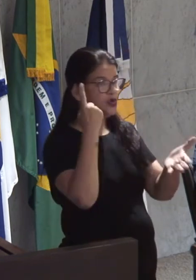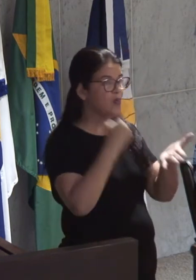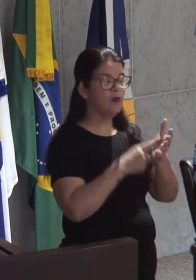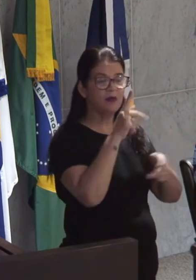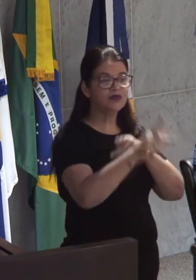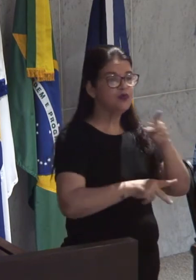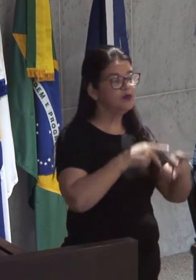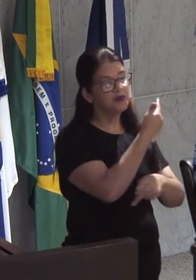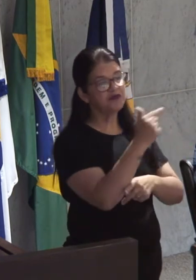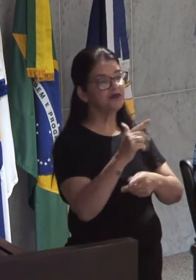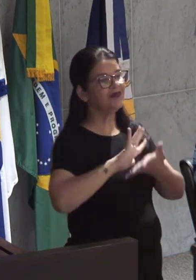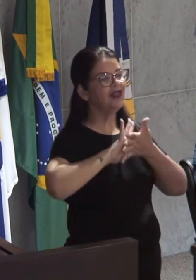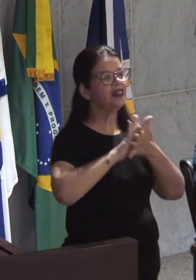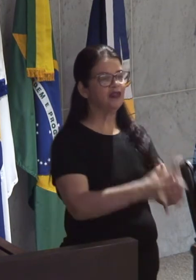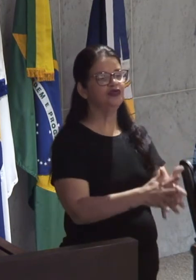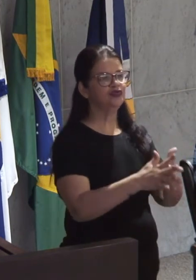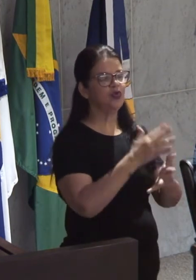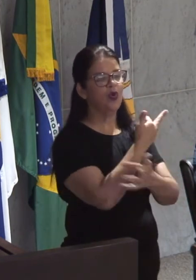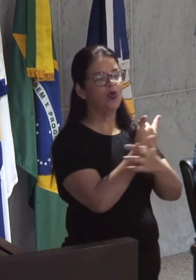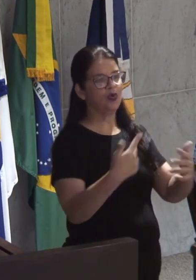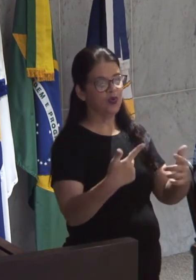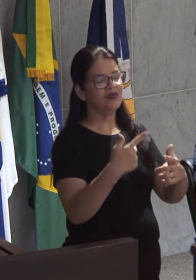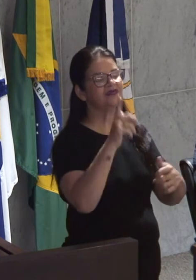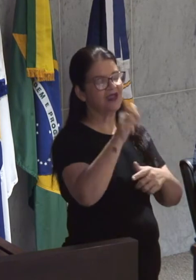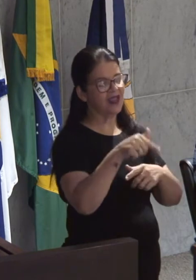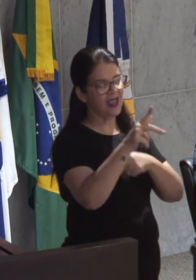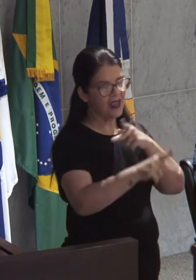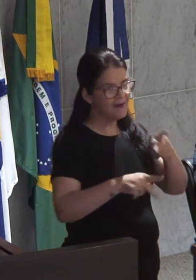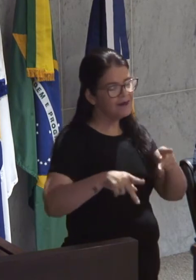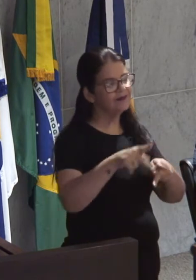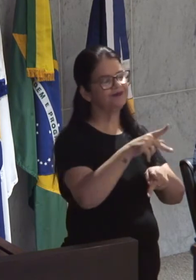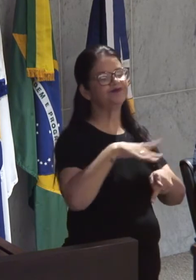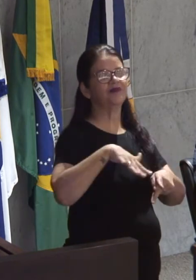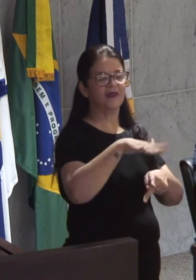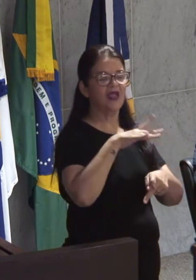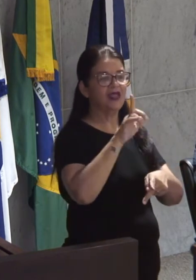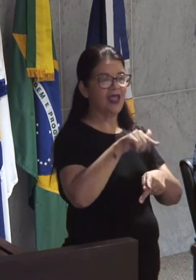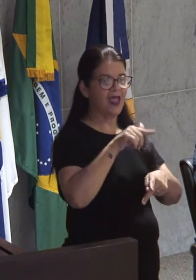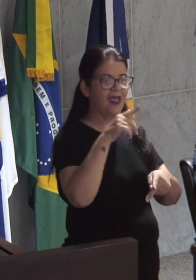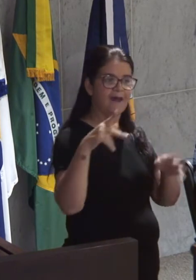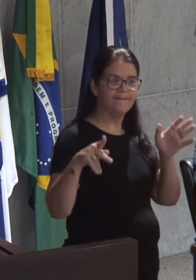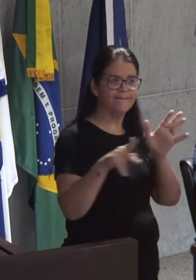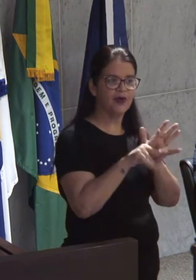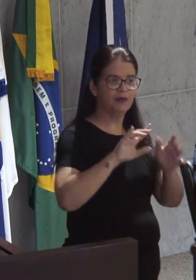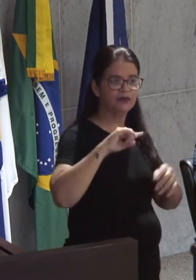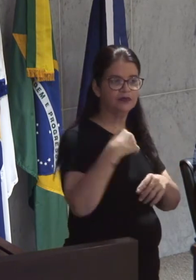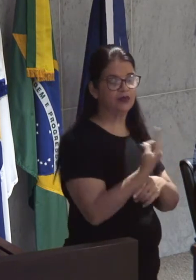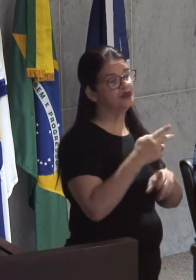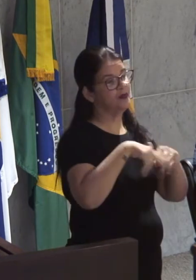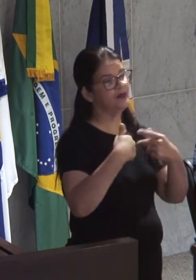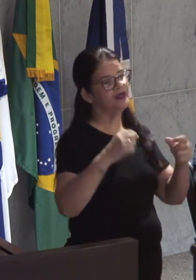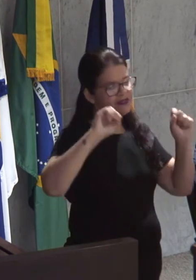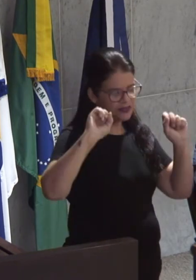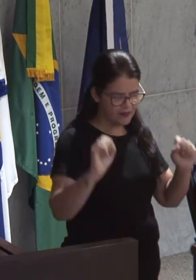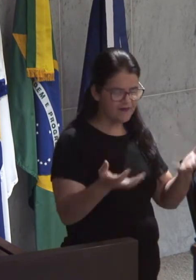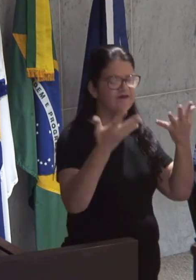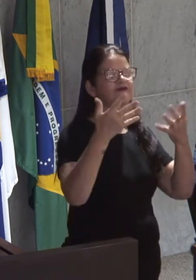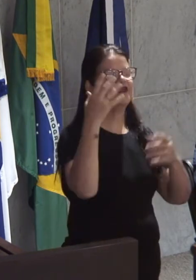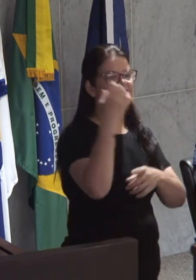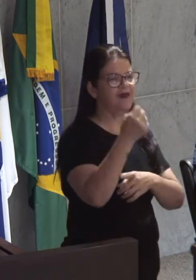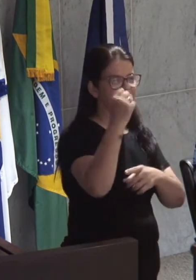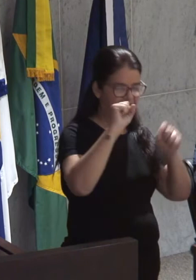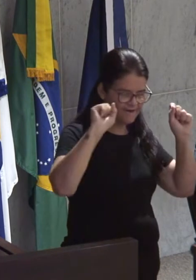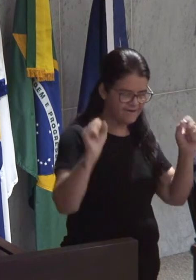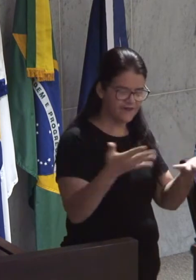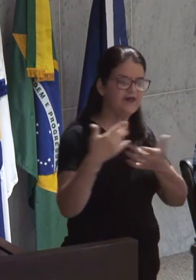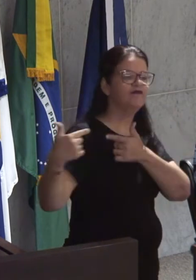povo, destrua o que é patrimônio do povo, que é patrimônio novo, nosso. Por isso, viva a Previdência, viva